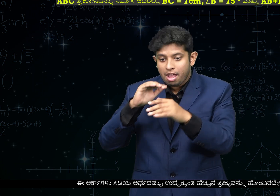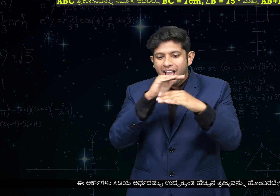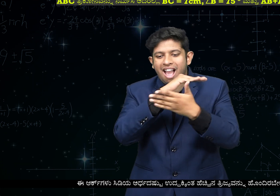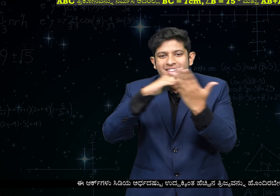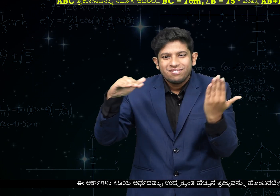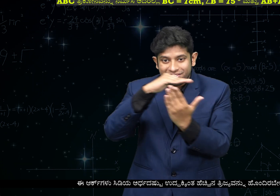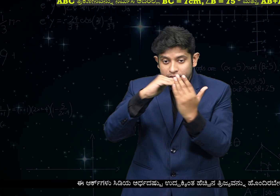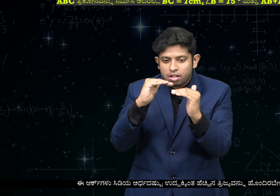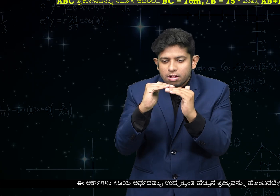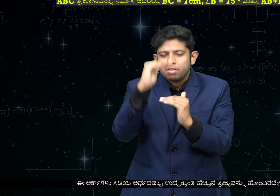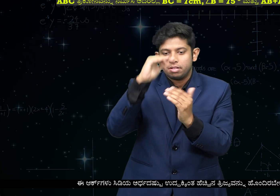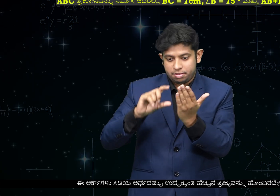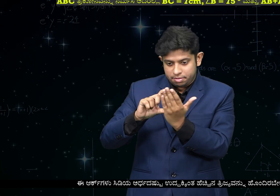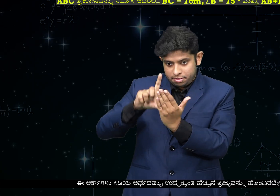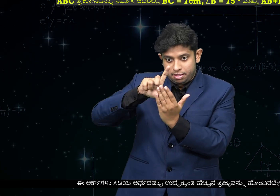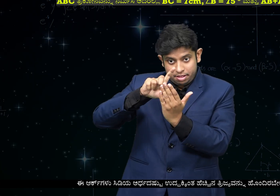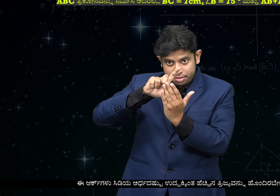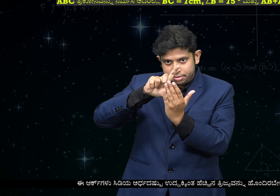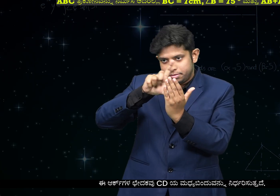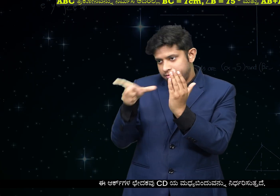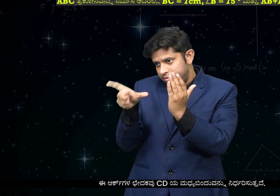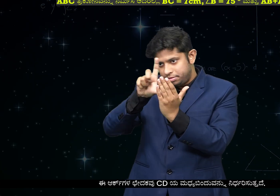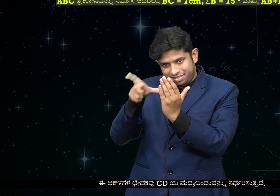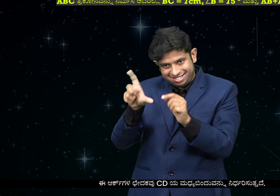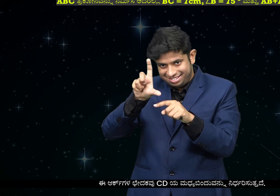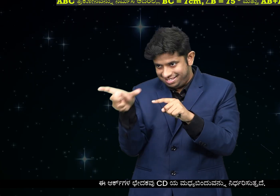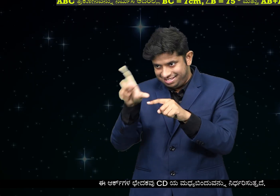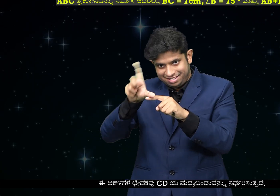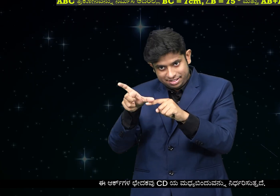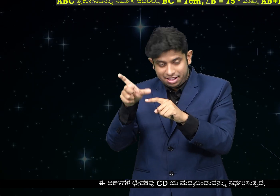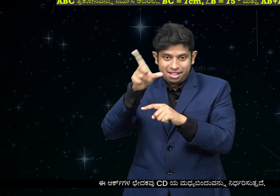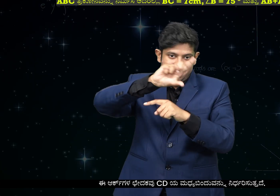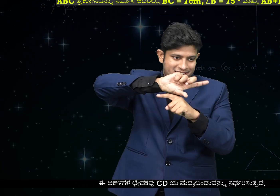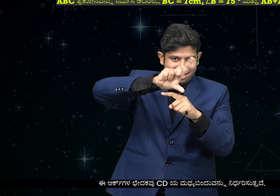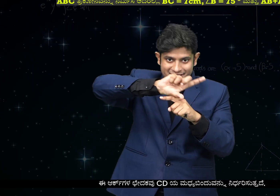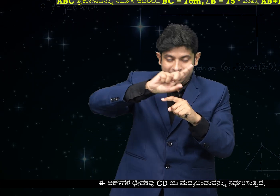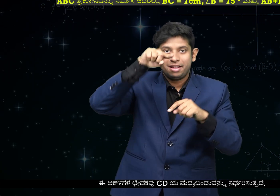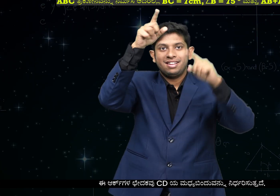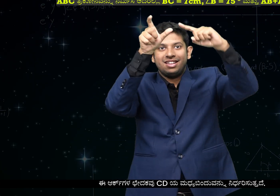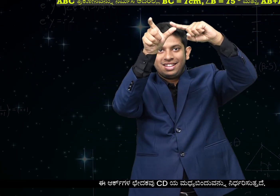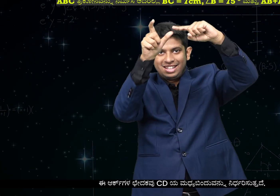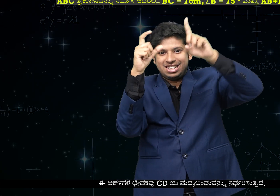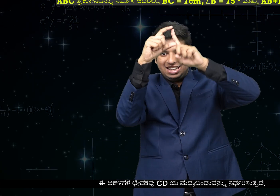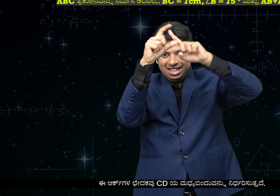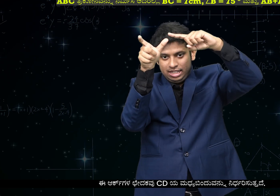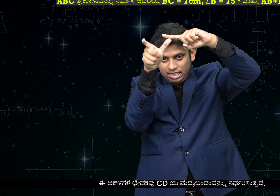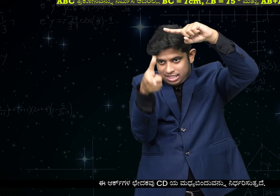ಉದ್ದಕ್ಕಿಂತ ಹೆಚ್ಚಿನ ತ್ರಿಜ್ಯವನ್ನು ಹೊಂದಿರಬೇಕು. ಈ ಆರ್ಕ್ಗಳ ಛೇದಕವು ಸಿಡಿಯ ಮಧ್ಯಬಿಂದುವನ್ನು ನಿರ್ಧರಿಸುತ್ತದೆ.